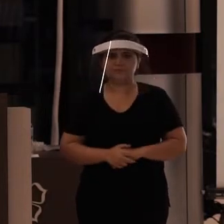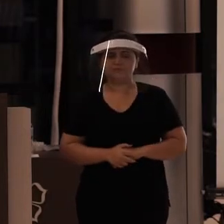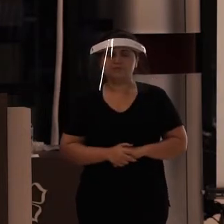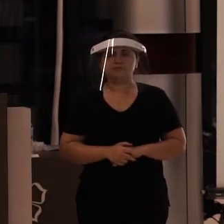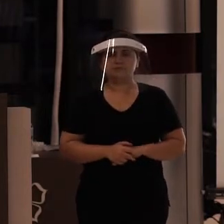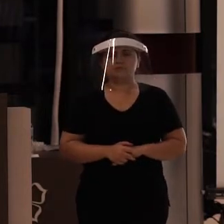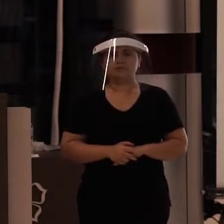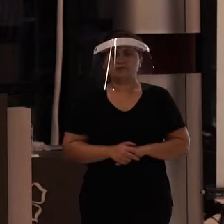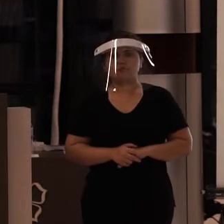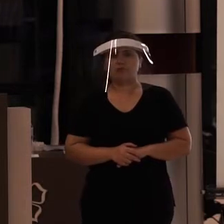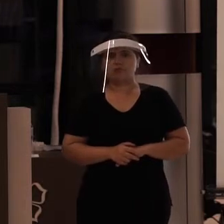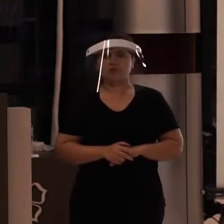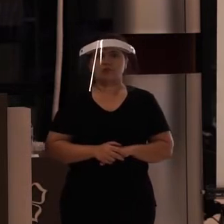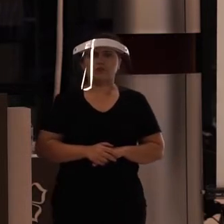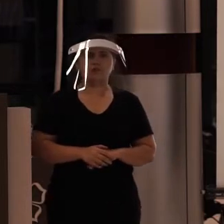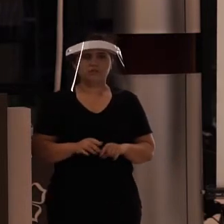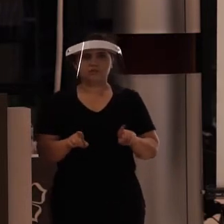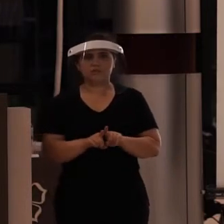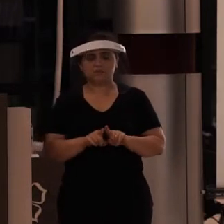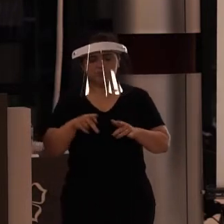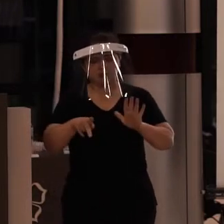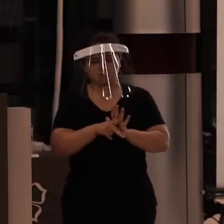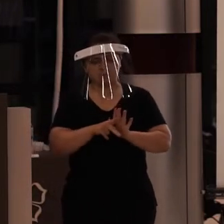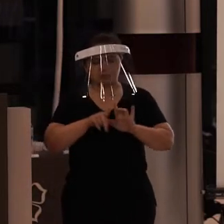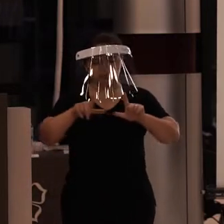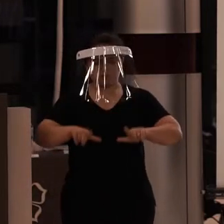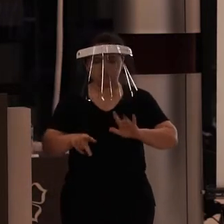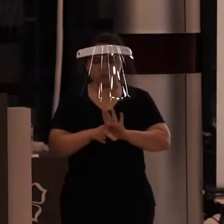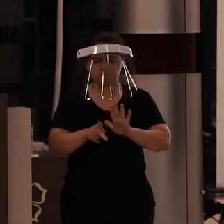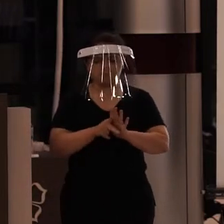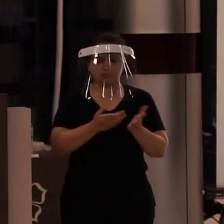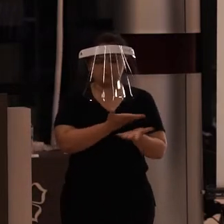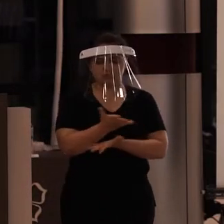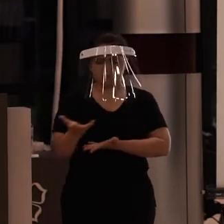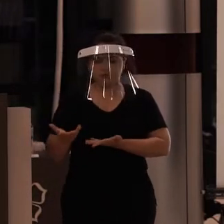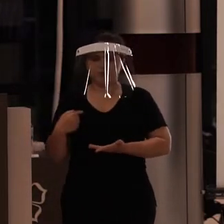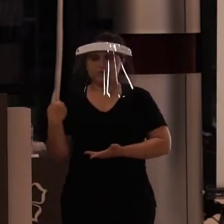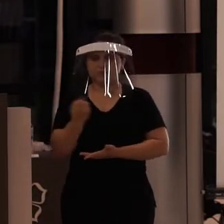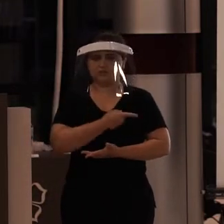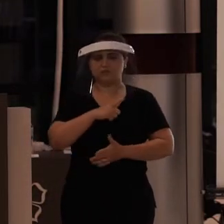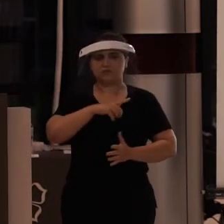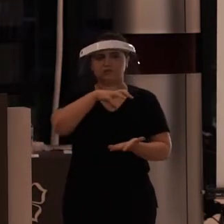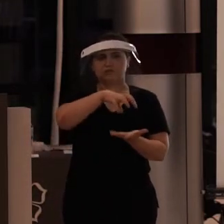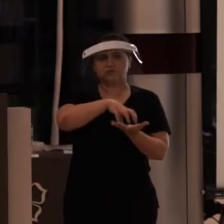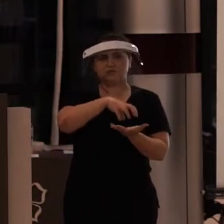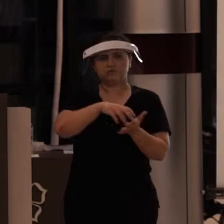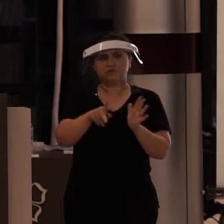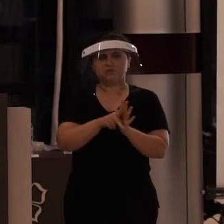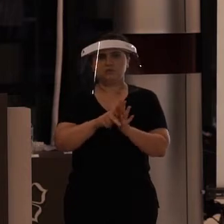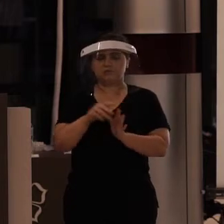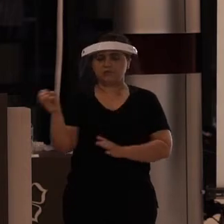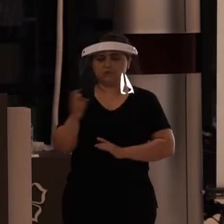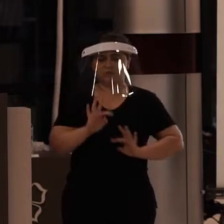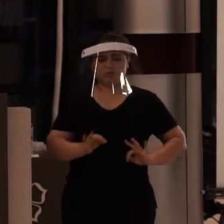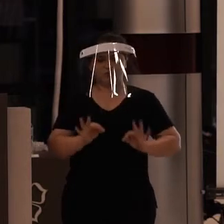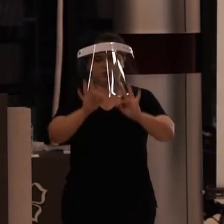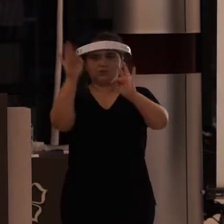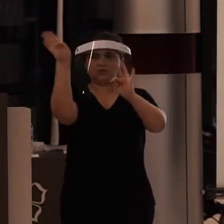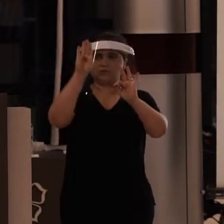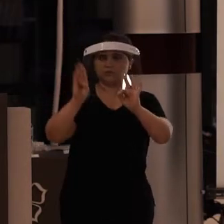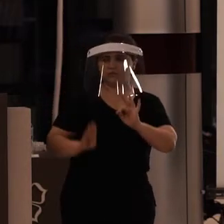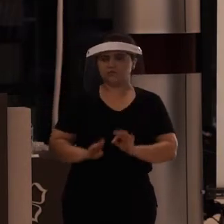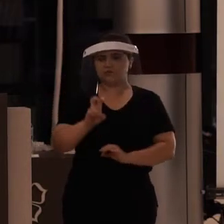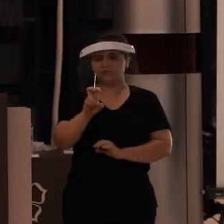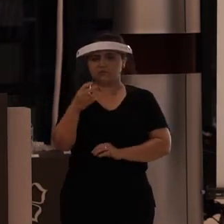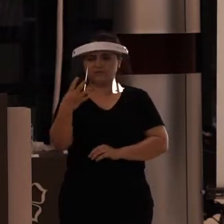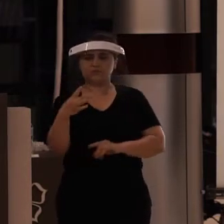Aí, trabalhando com a margem de temperatura ambiente, admissível, nós temos a nossa a norma técnica brasileira,